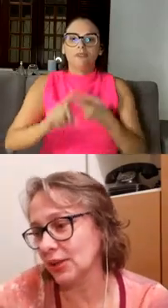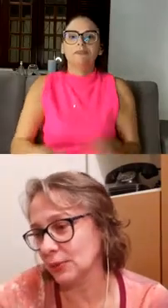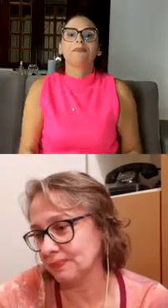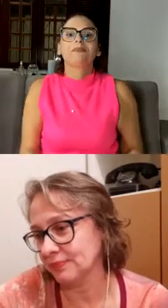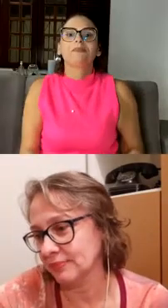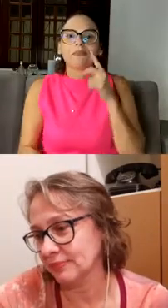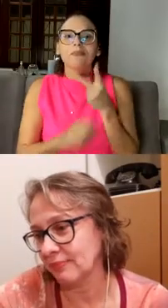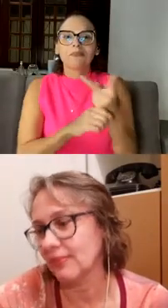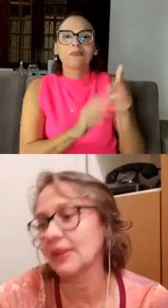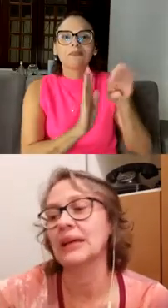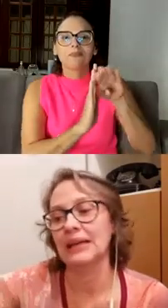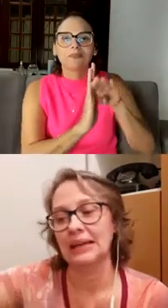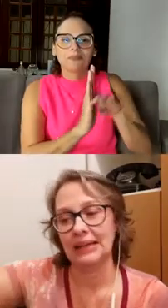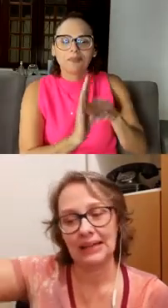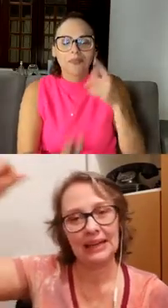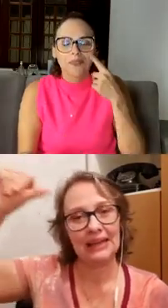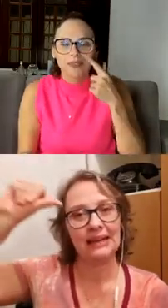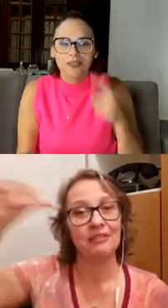roteiro.